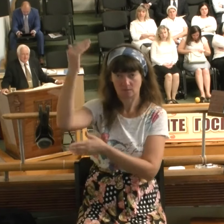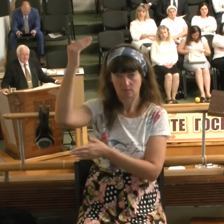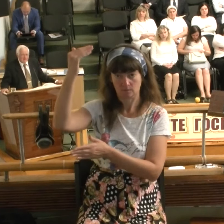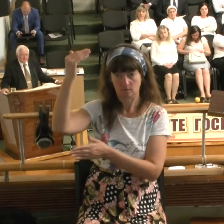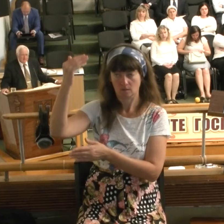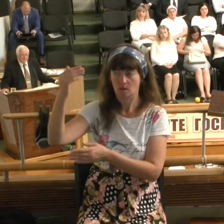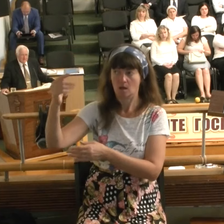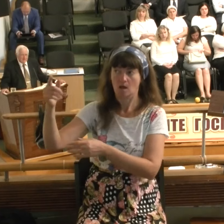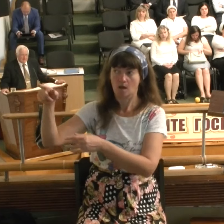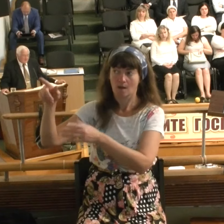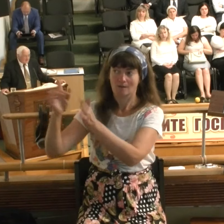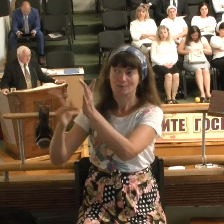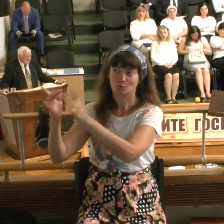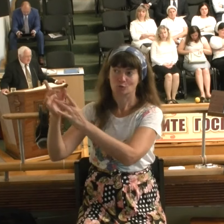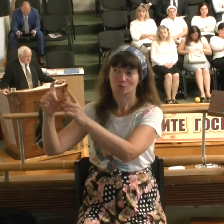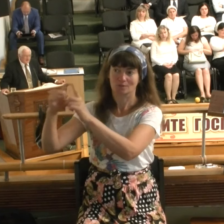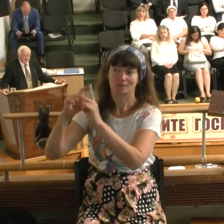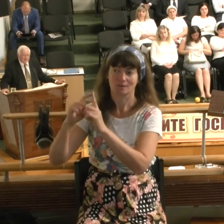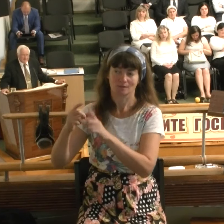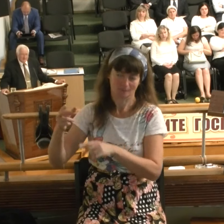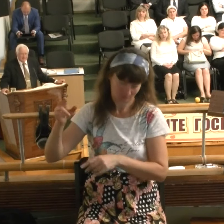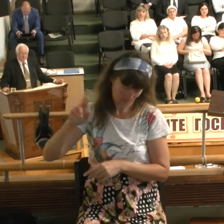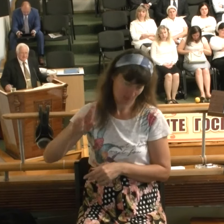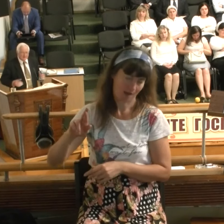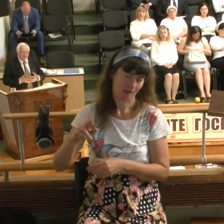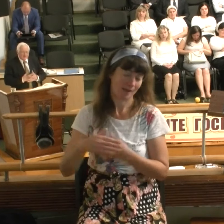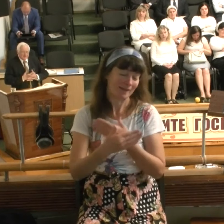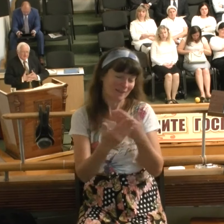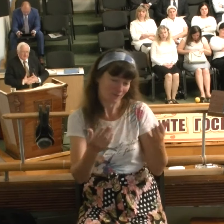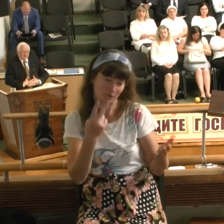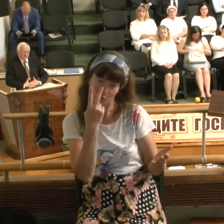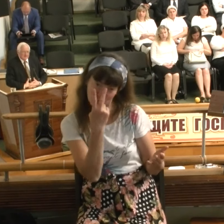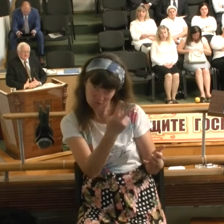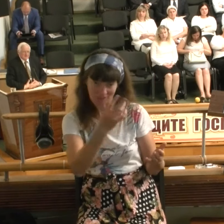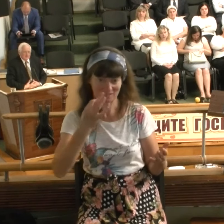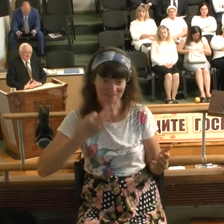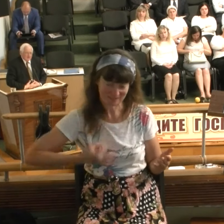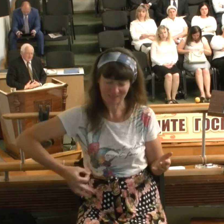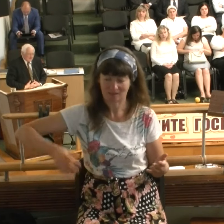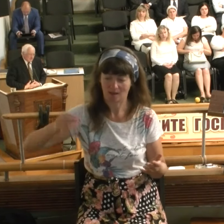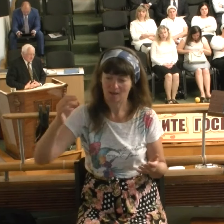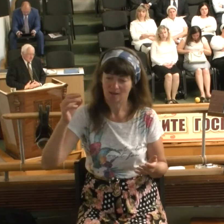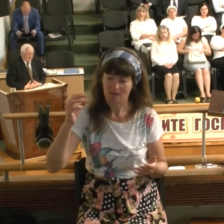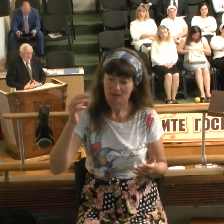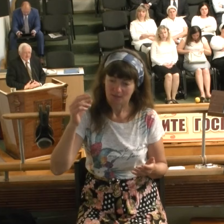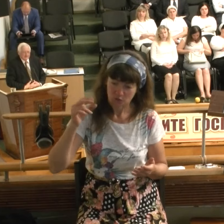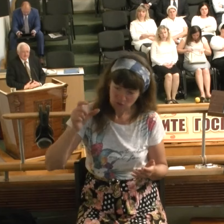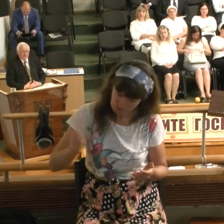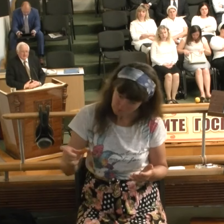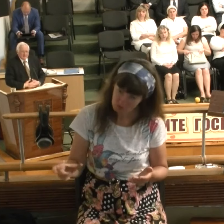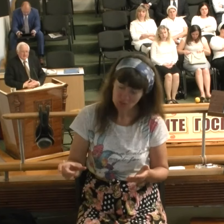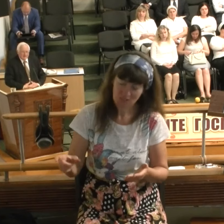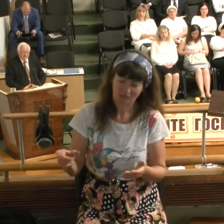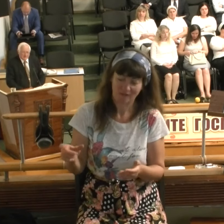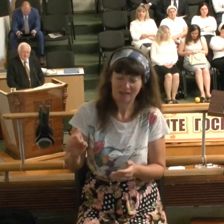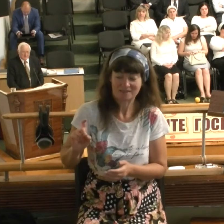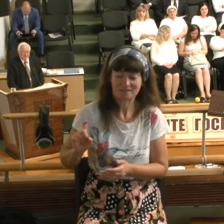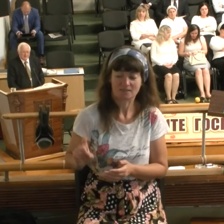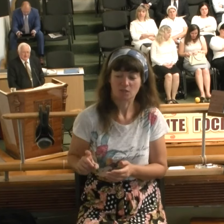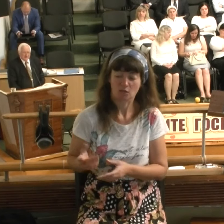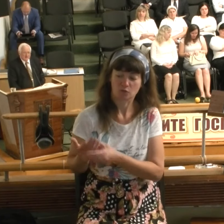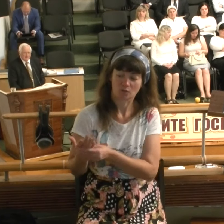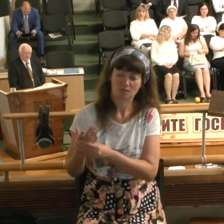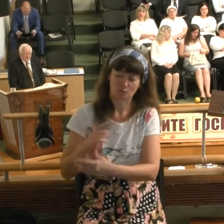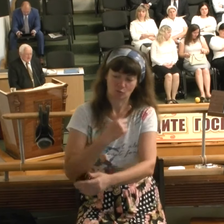«Я». «И вы узрите Сына Человеческого, сидящего во десную силы и